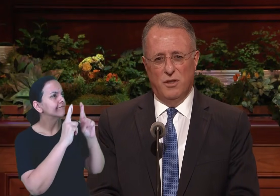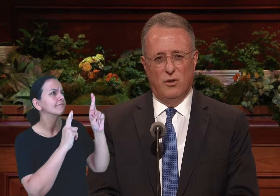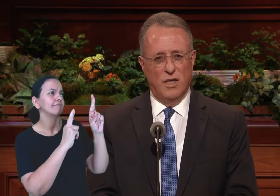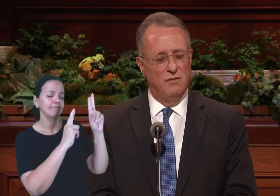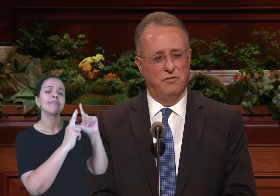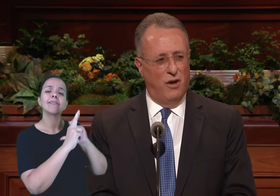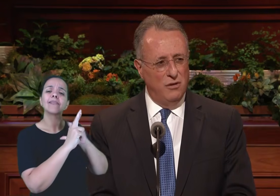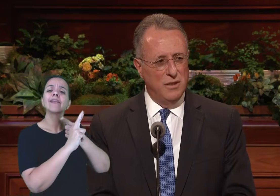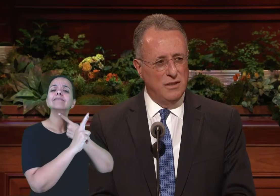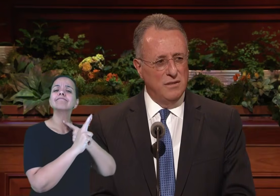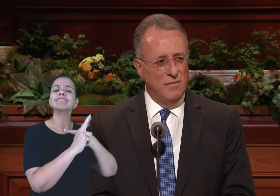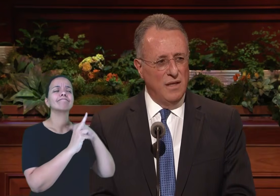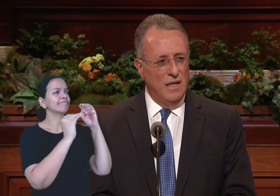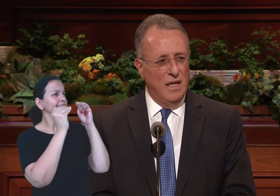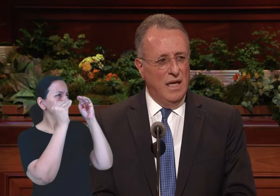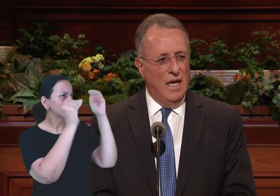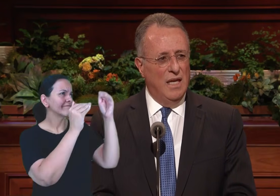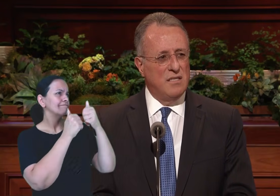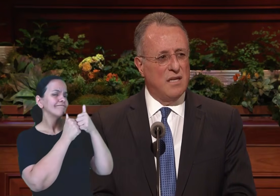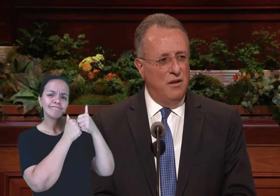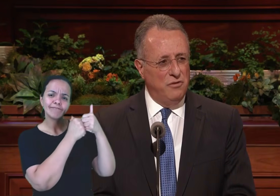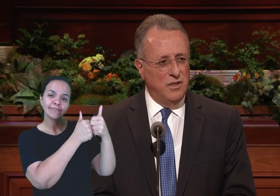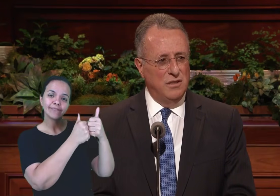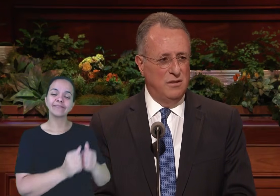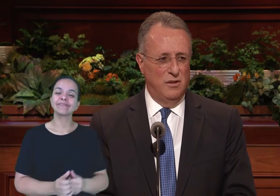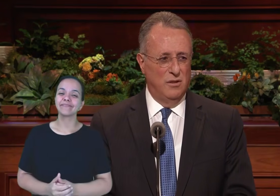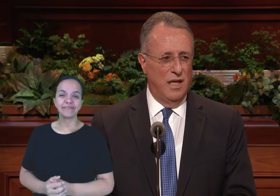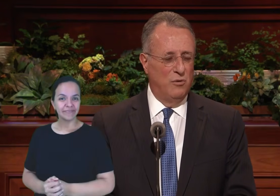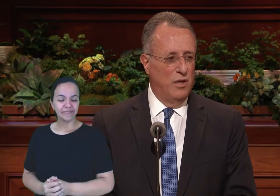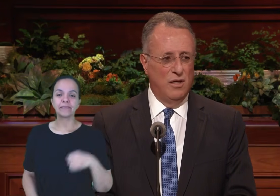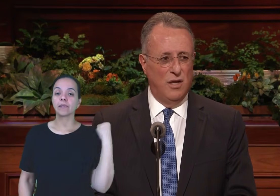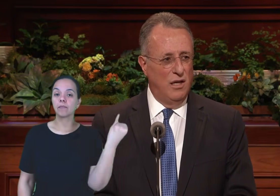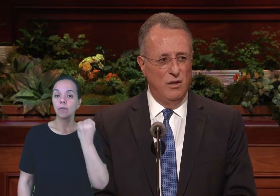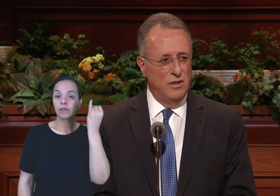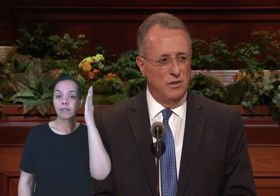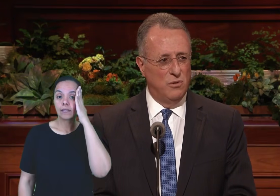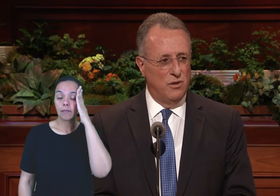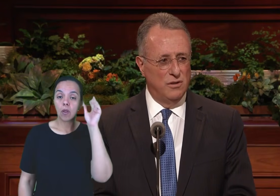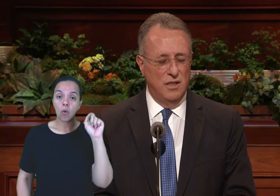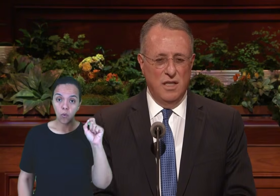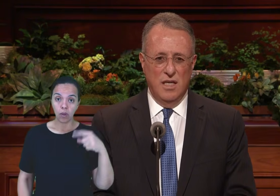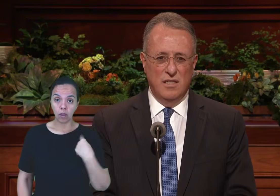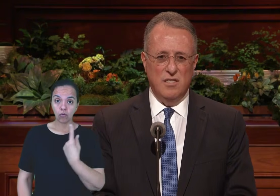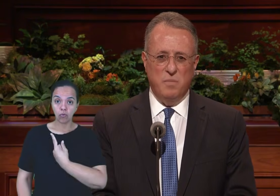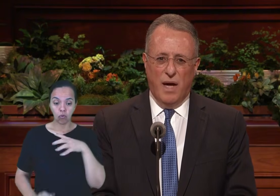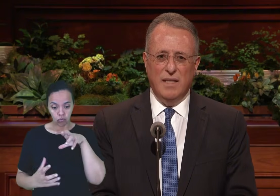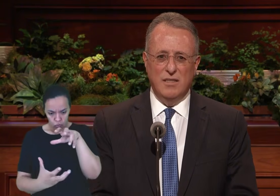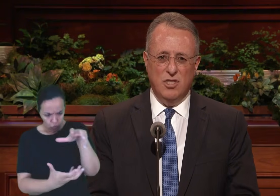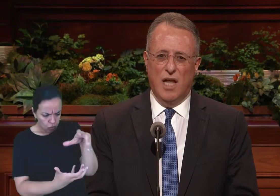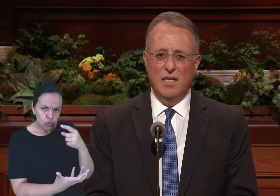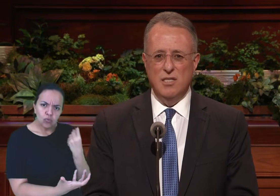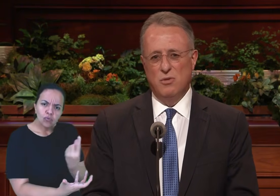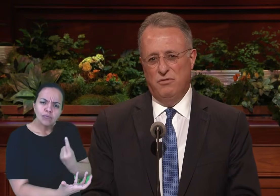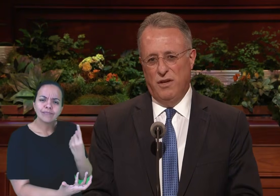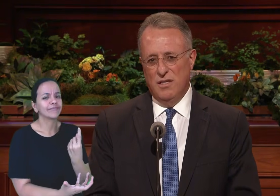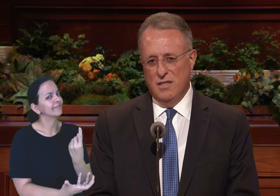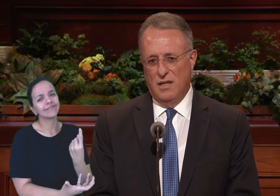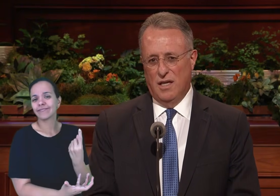procuram saber a vontade do Senhor e segui-la? É consolador saber que não estamos sozinhos no mundo, a despeito